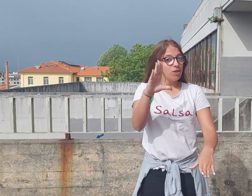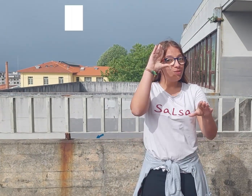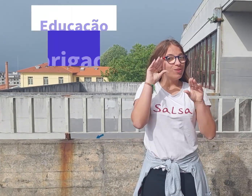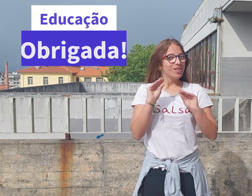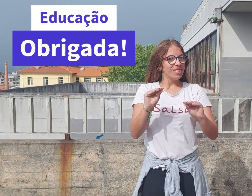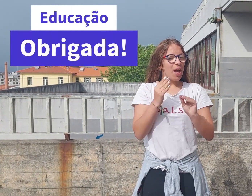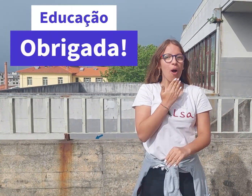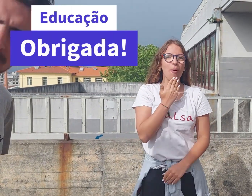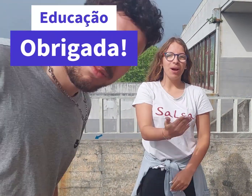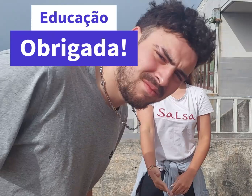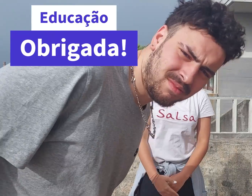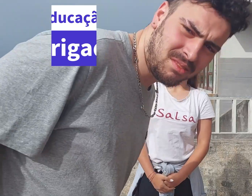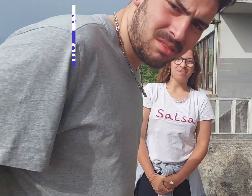educação obrigada